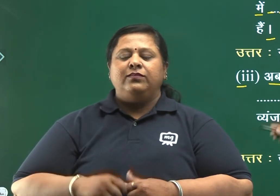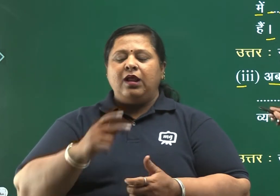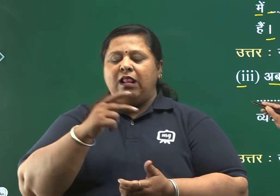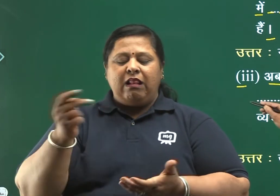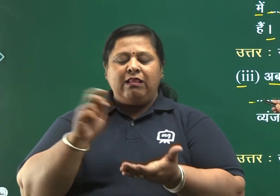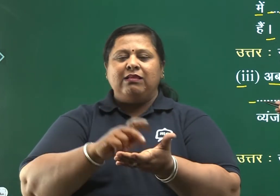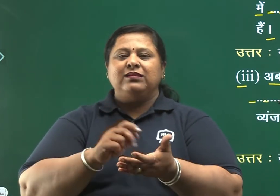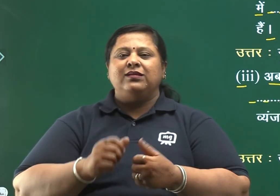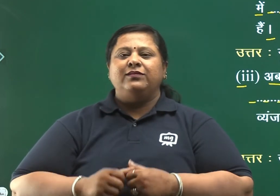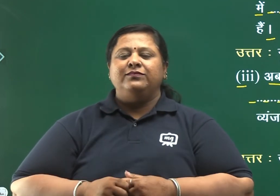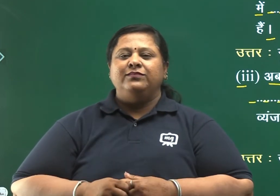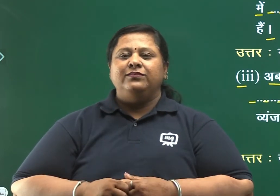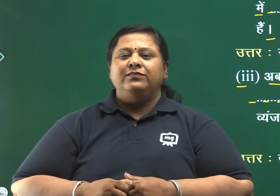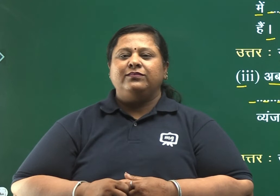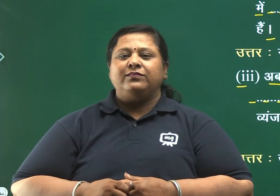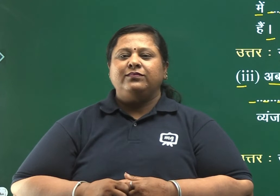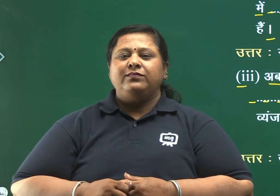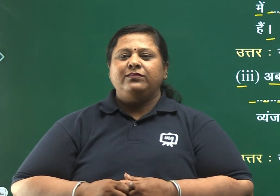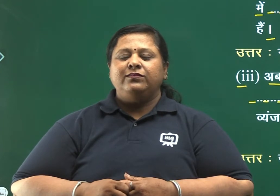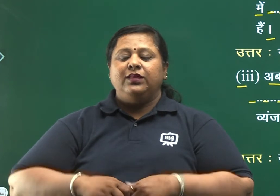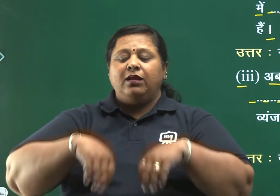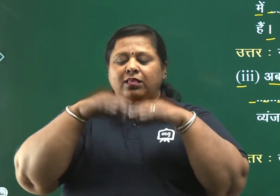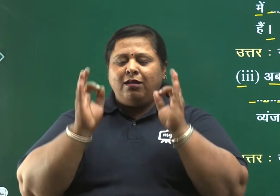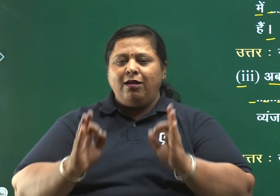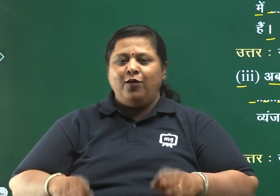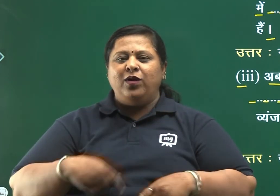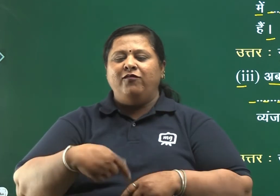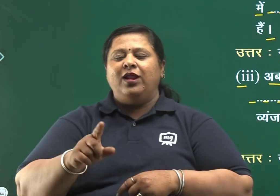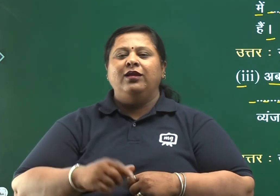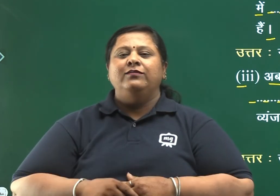रिक्त स्थान तैयार होने वाले